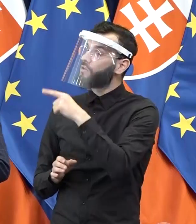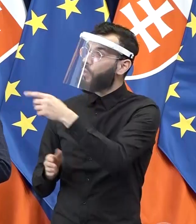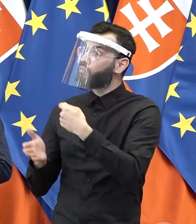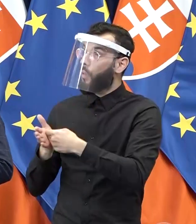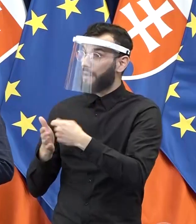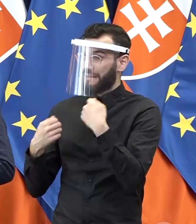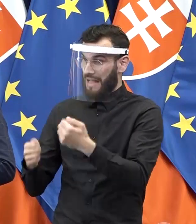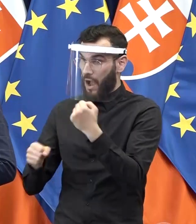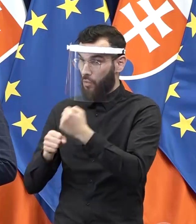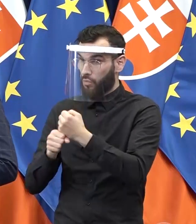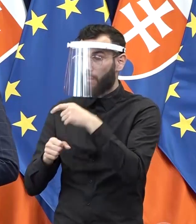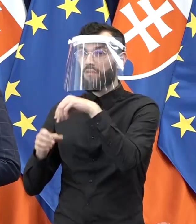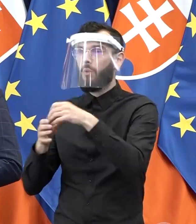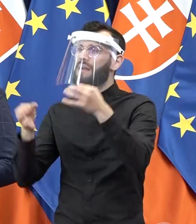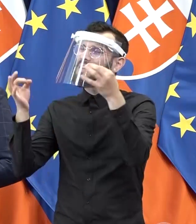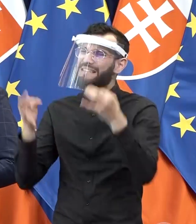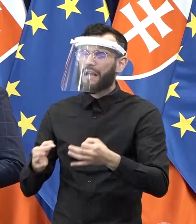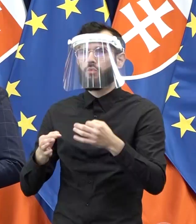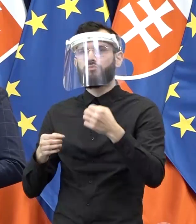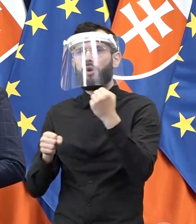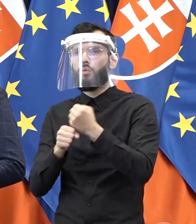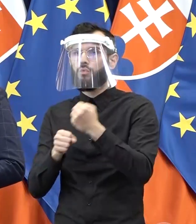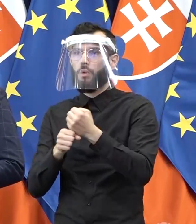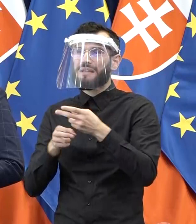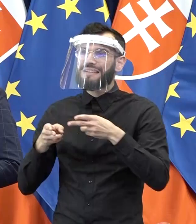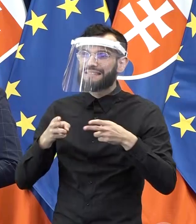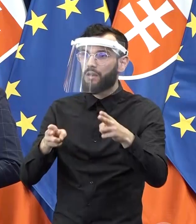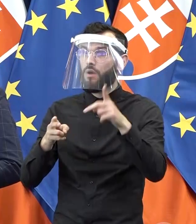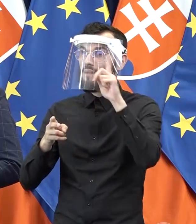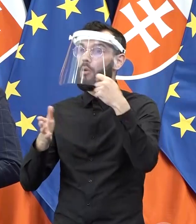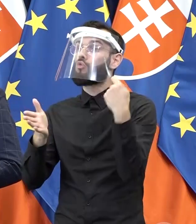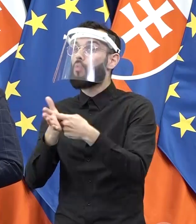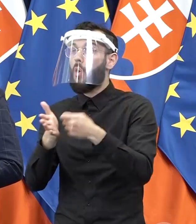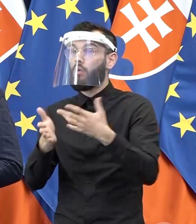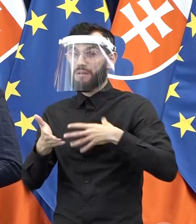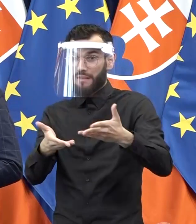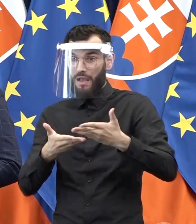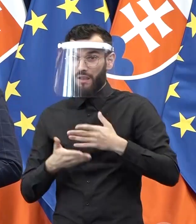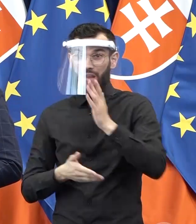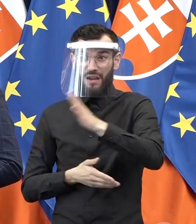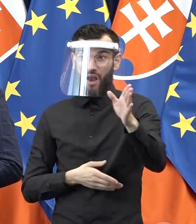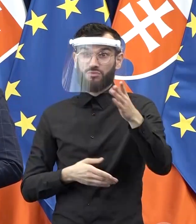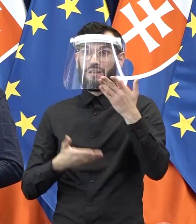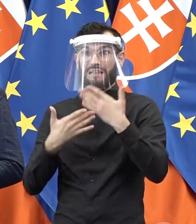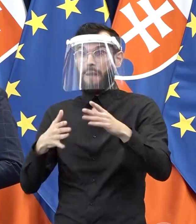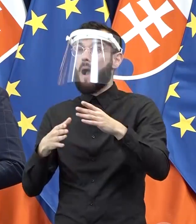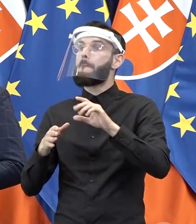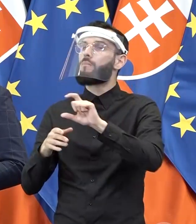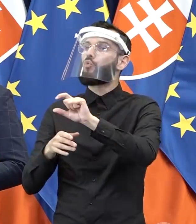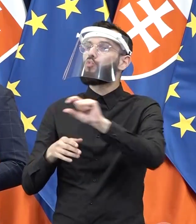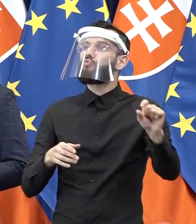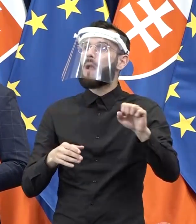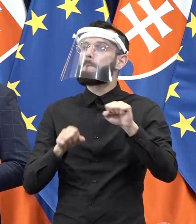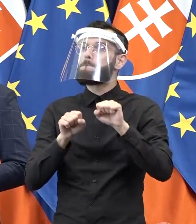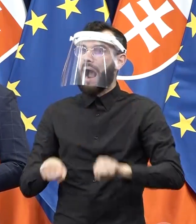im dá nejak vým zústreť a zjednodušiť im nejak tú cestu, aby sa tie dôchodky ku ním dostali? Nie všetci majú tie bankové účty. Či by